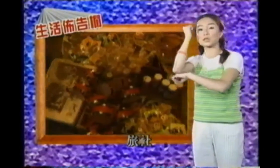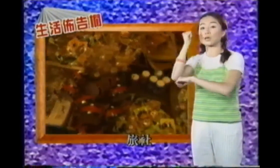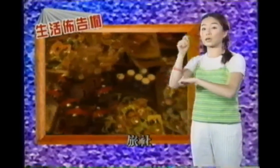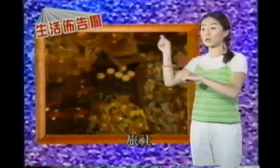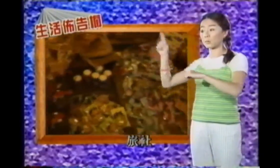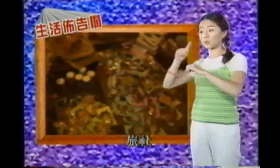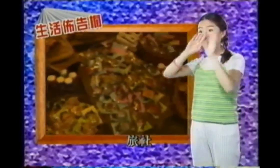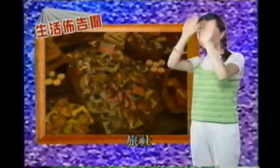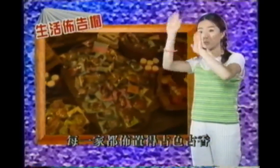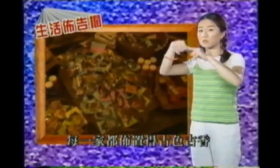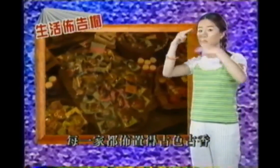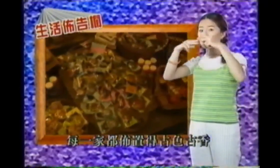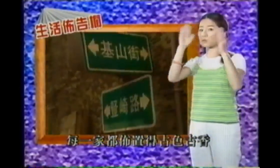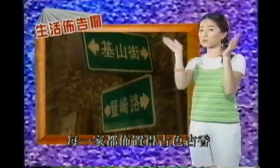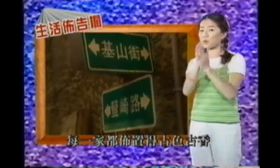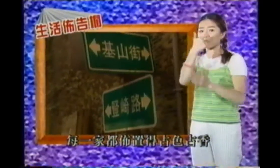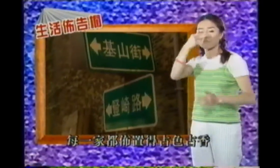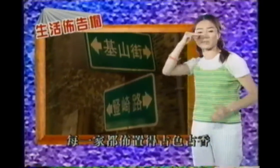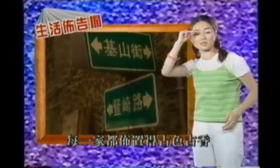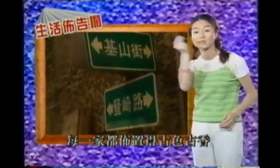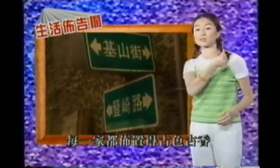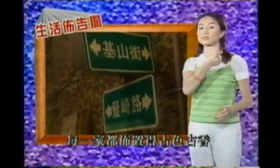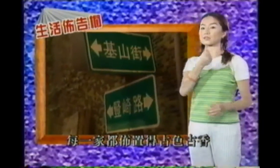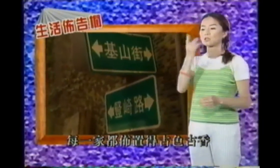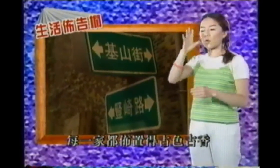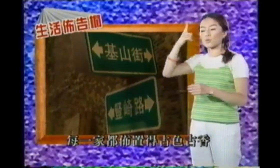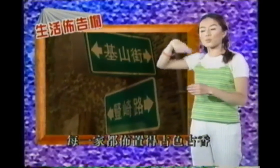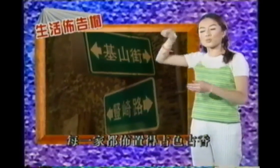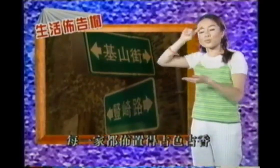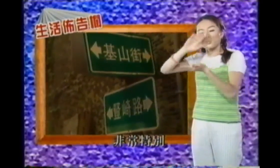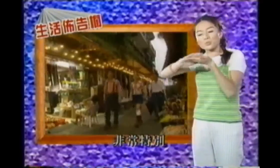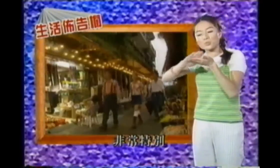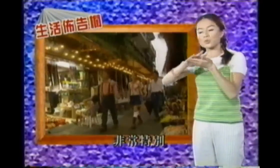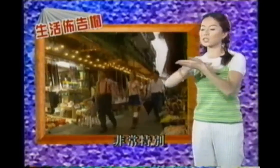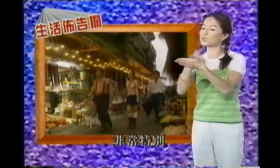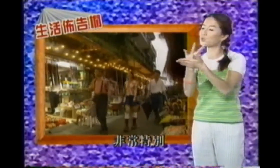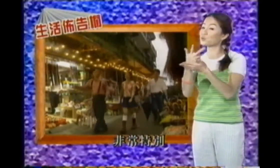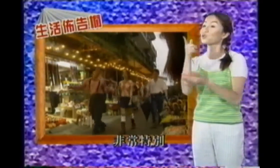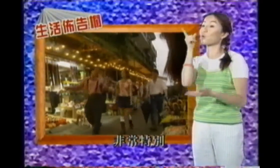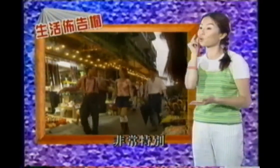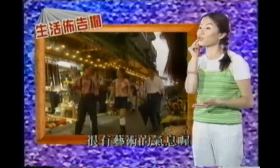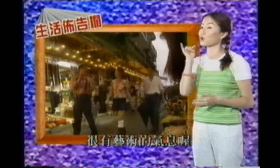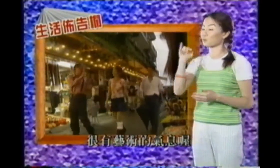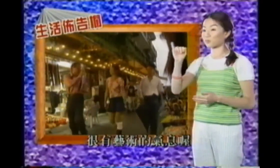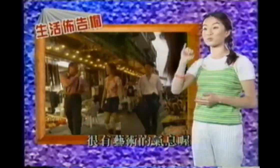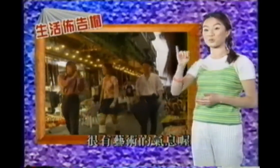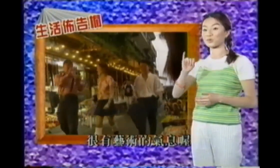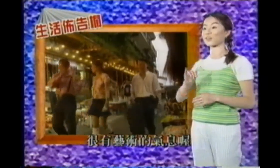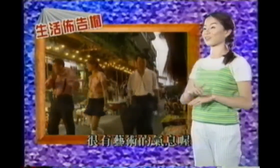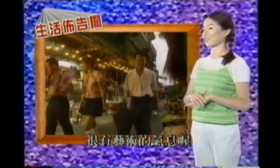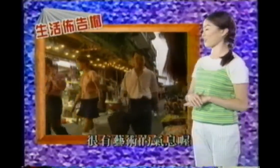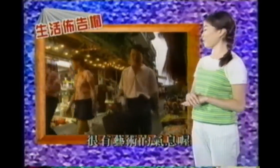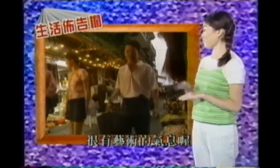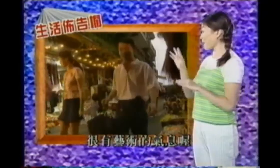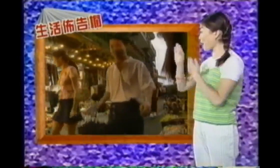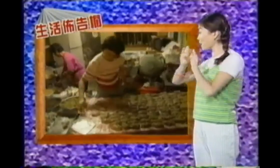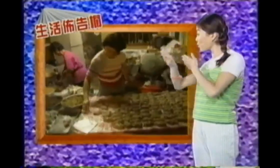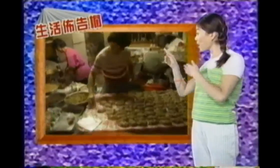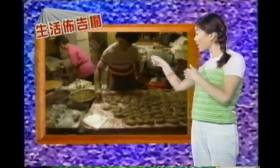旅社，每家都布置的古色古香，非常特别，很有艺术的气息哦。另